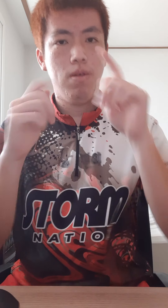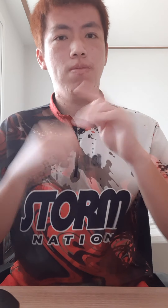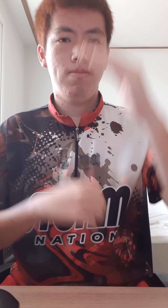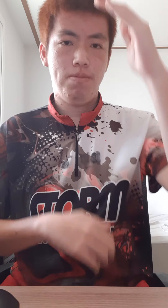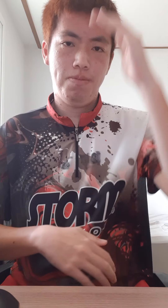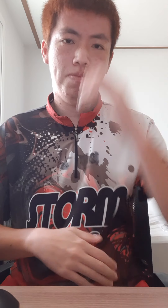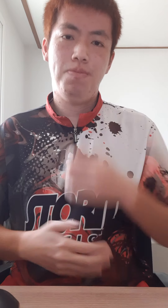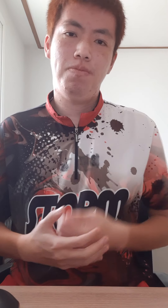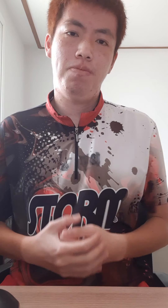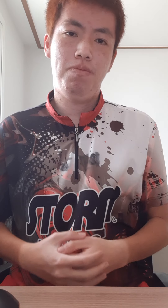올랐습니다.